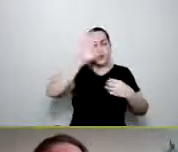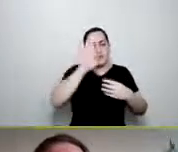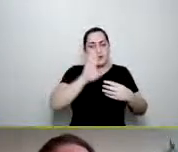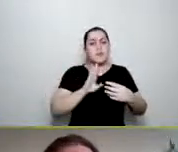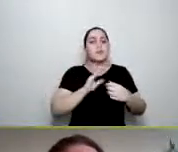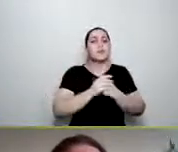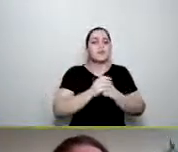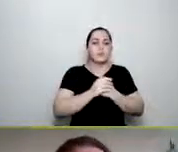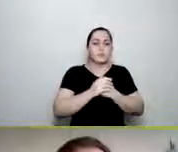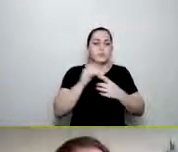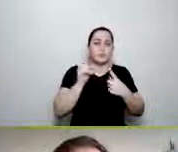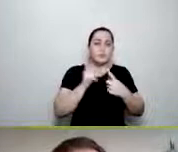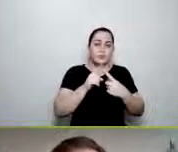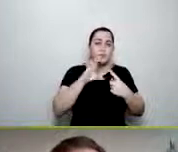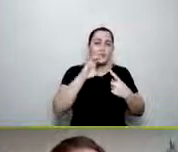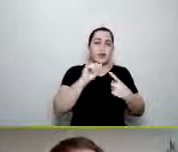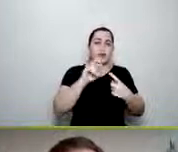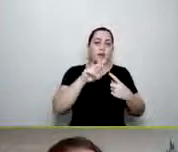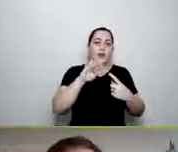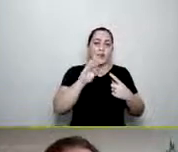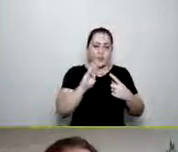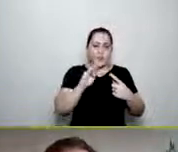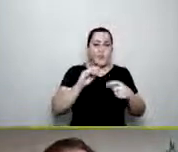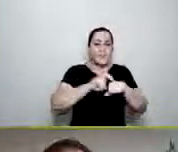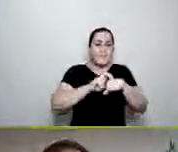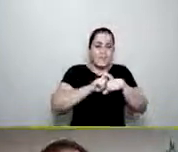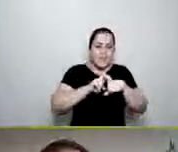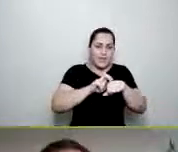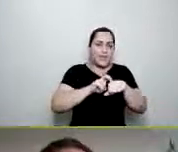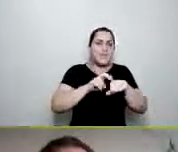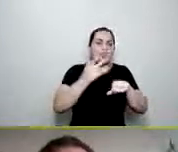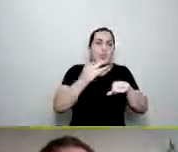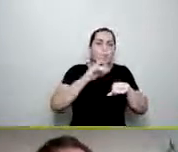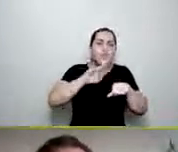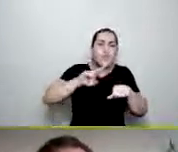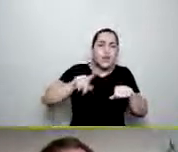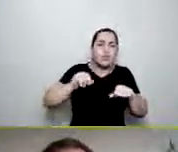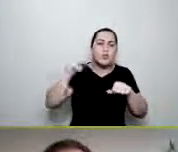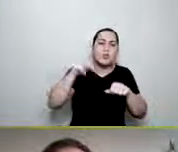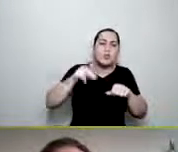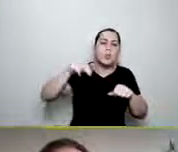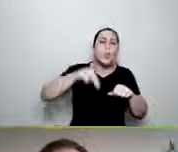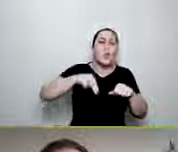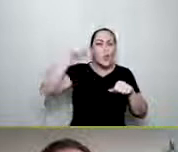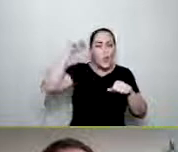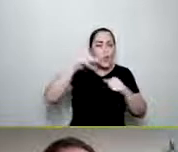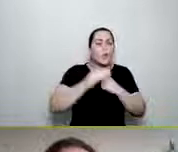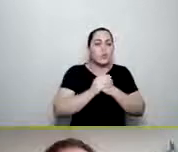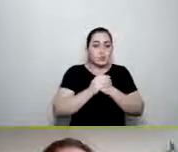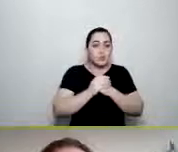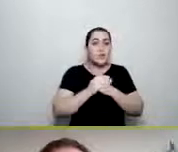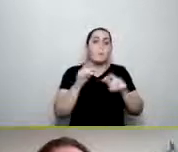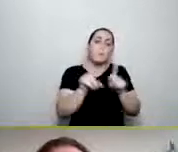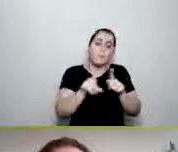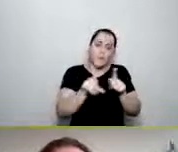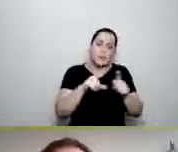são as línguas Caribe, em verde, né, em tons diferentes de verde, mais no norte, mais no Caribe mesmo, né, mas também tem